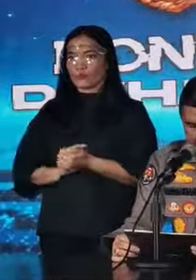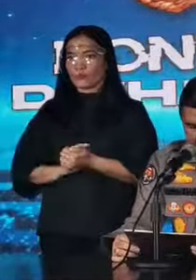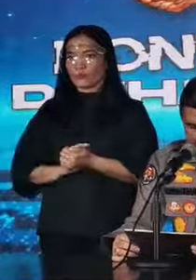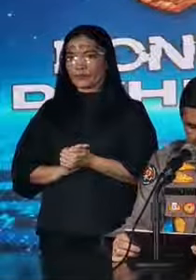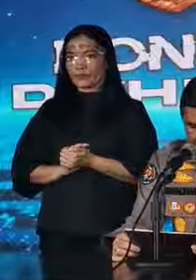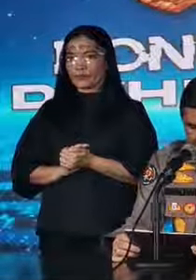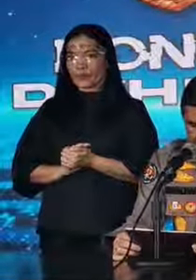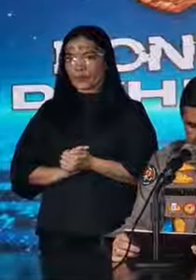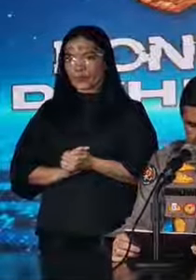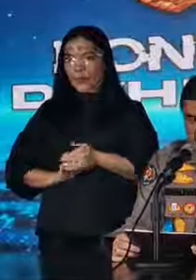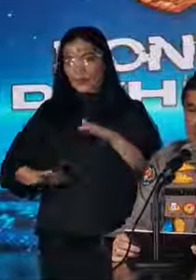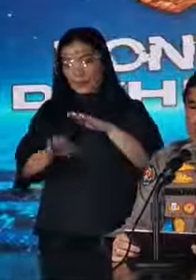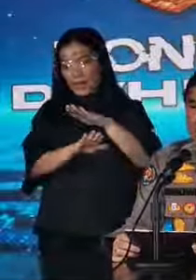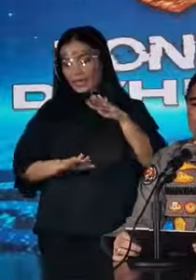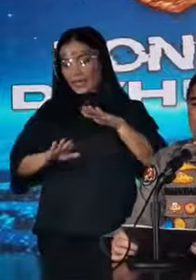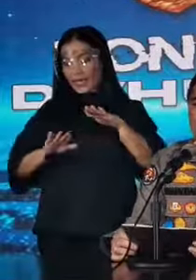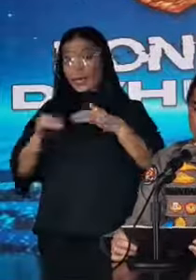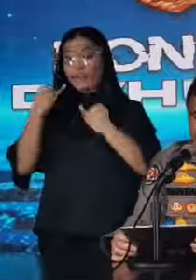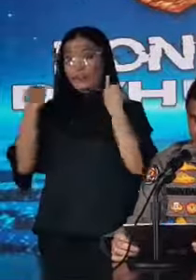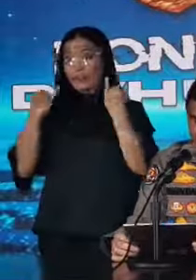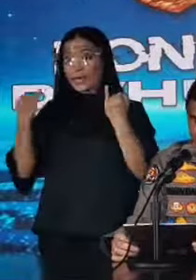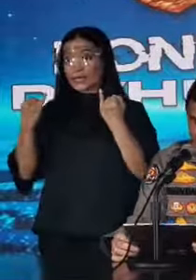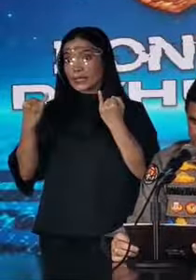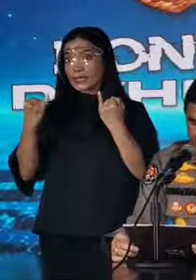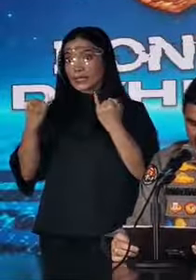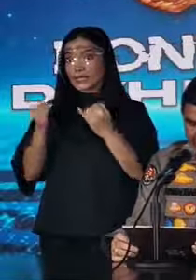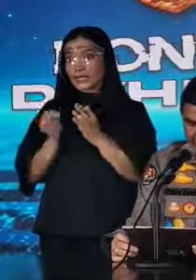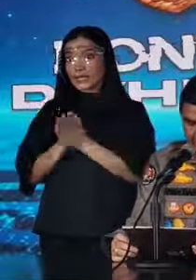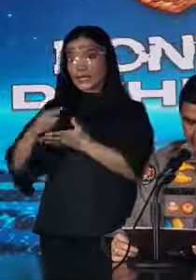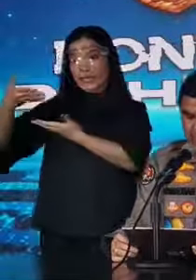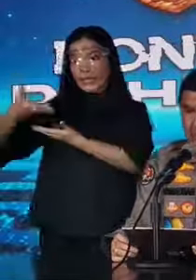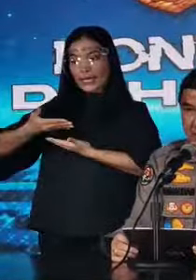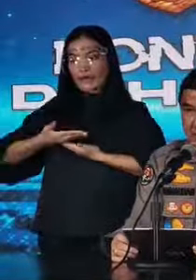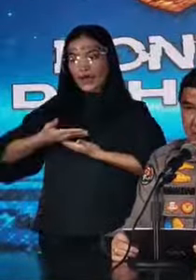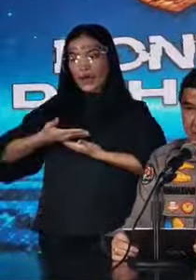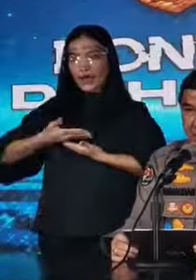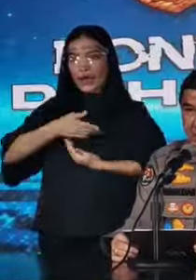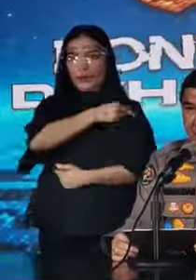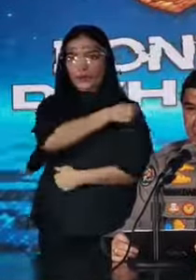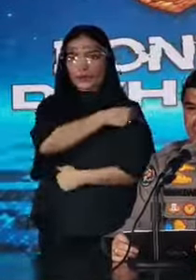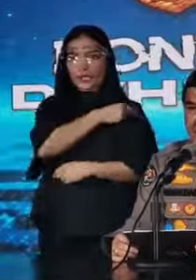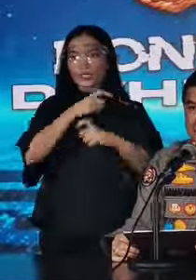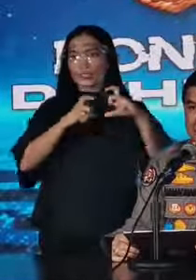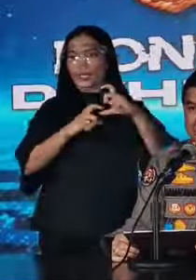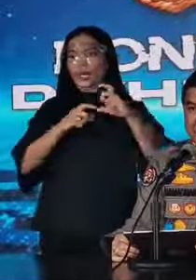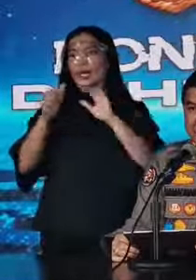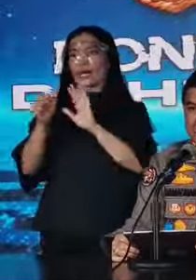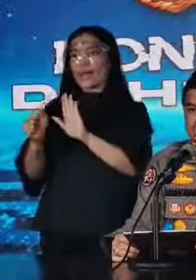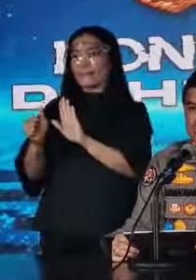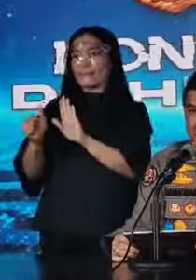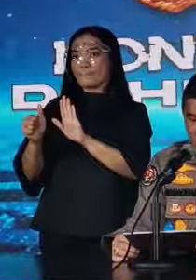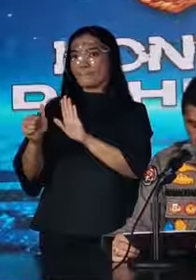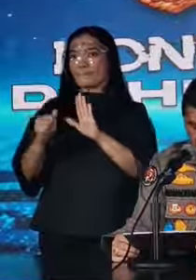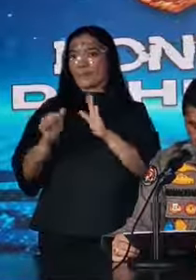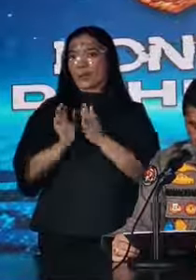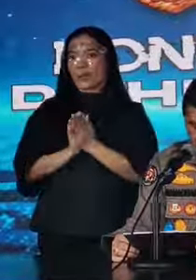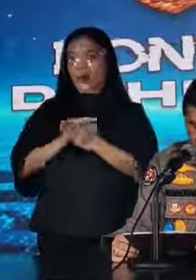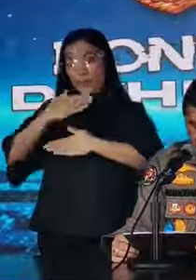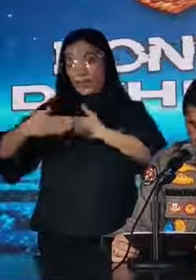Berdasarkan data yang dihimpun oleh Satgas 6 Gakum Operasi Aman Nusa